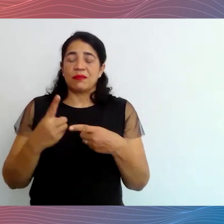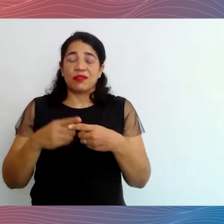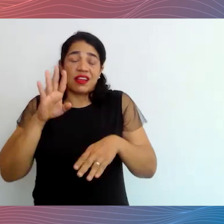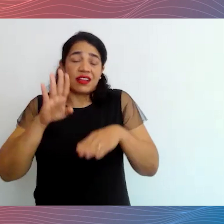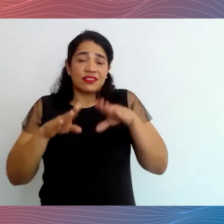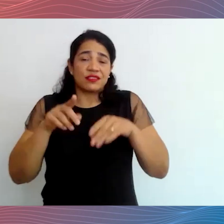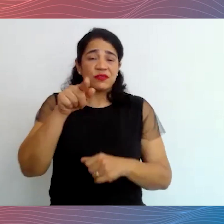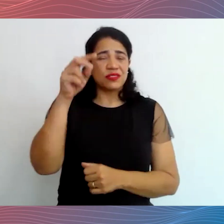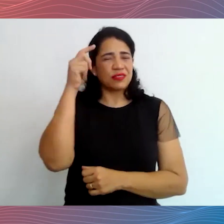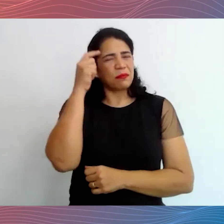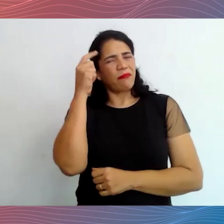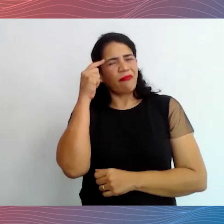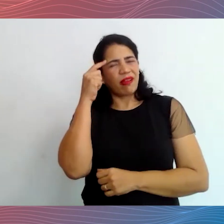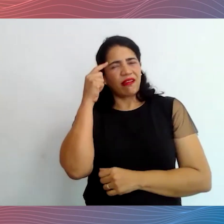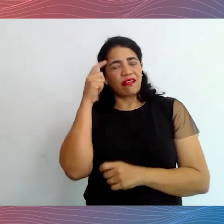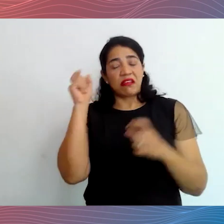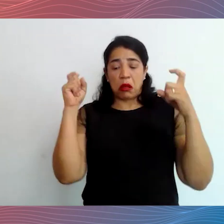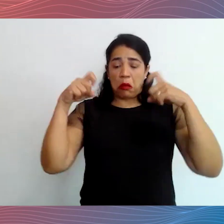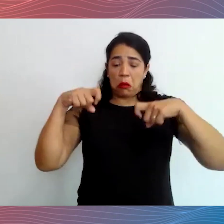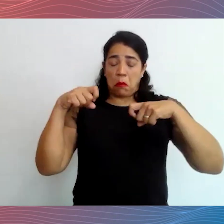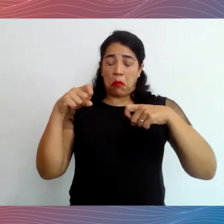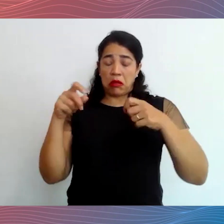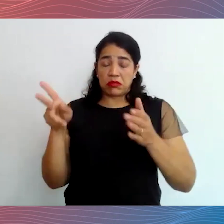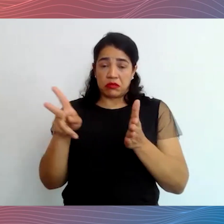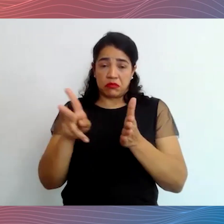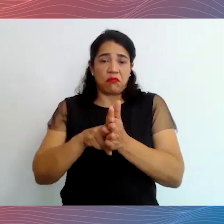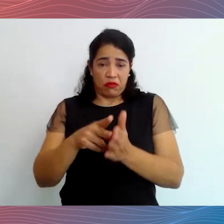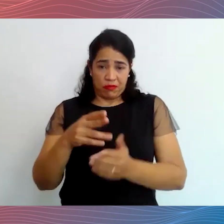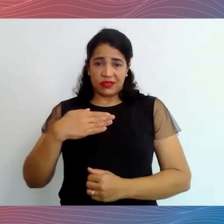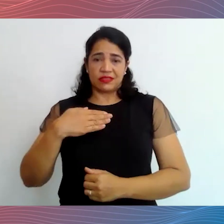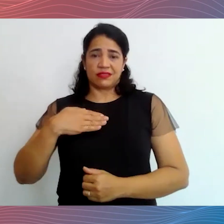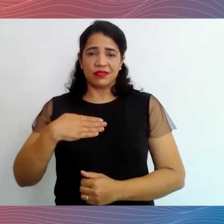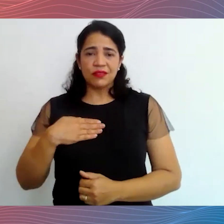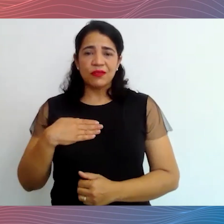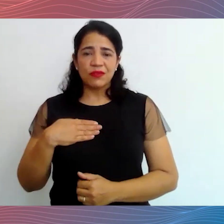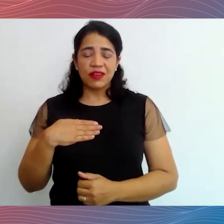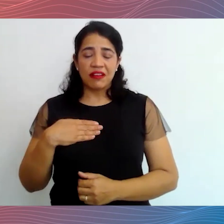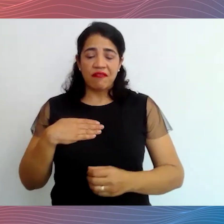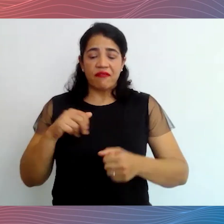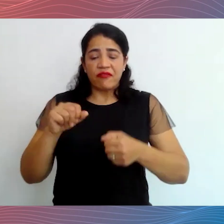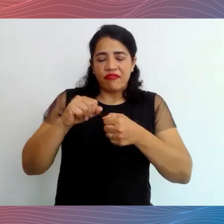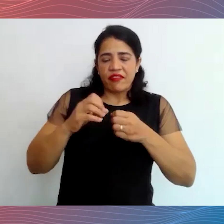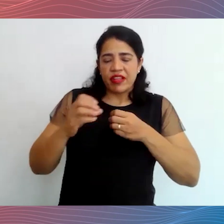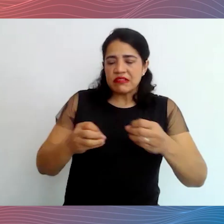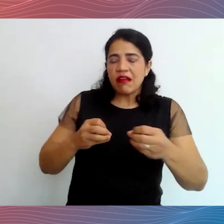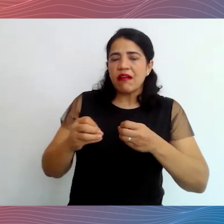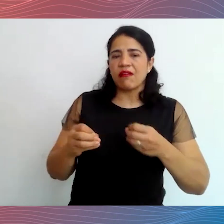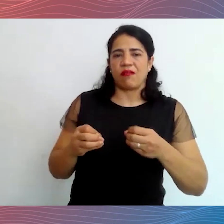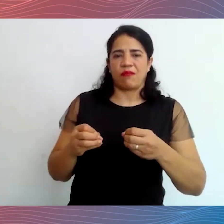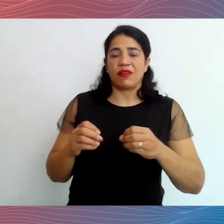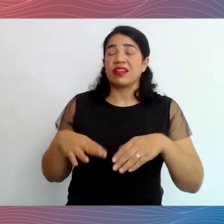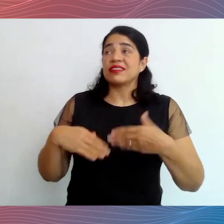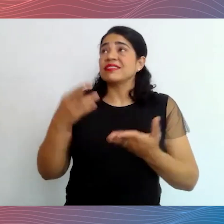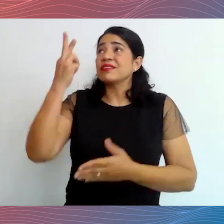consegue pôr a mão. Irmão, vamos nos convencer de que nós precisamos entregar tudo para o Senhor